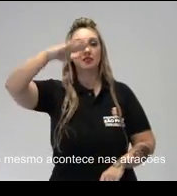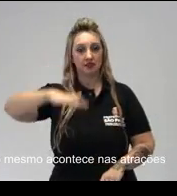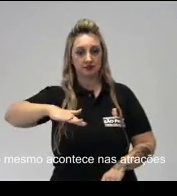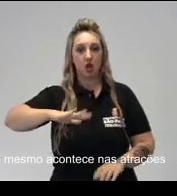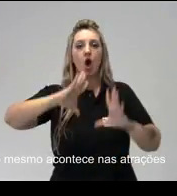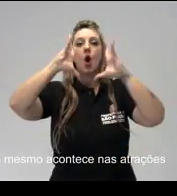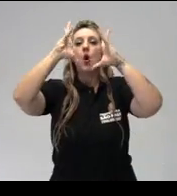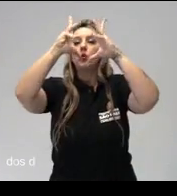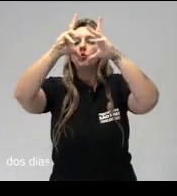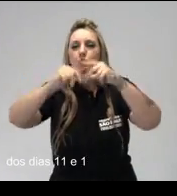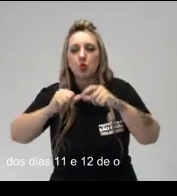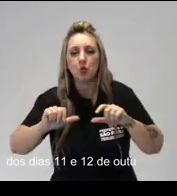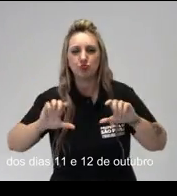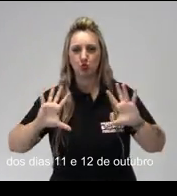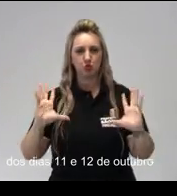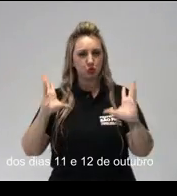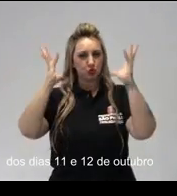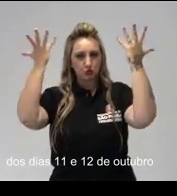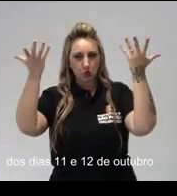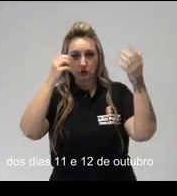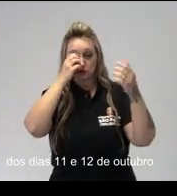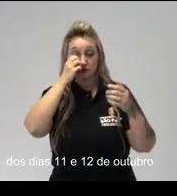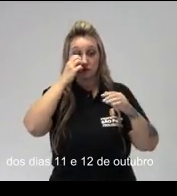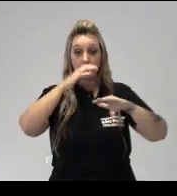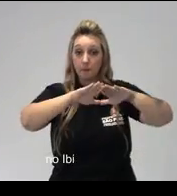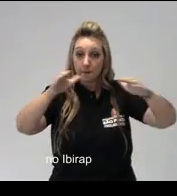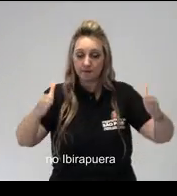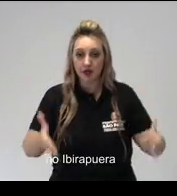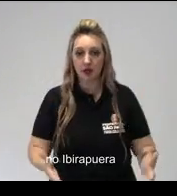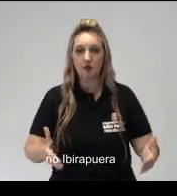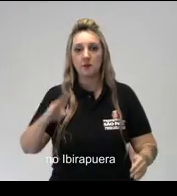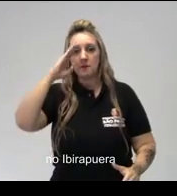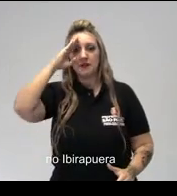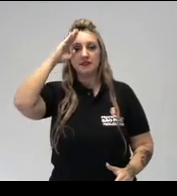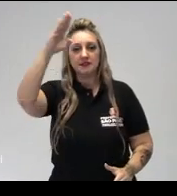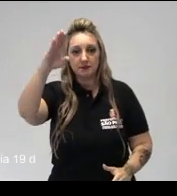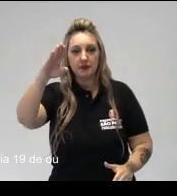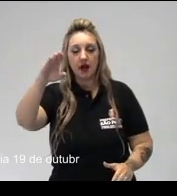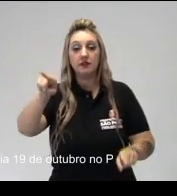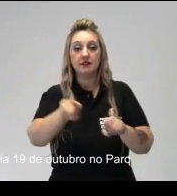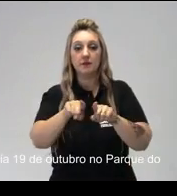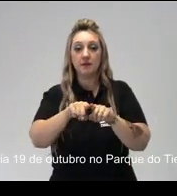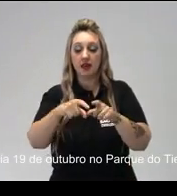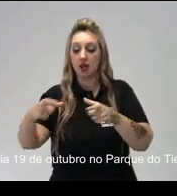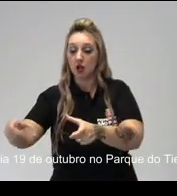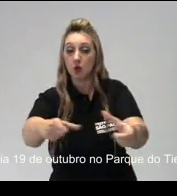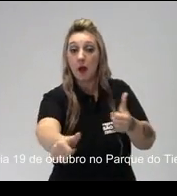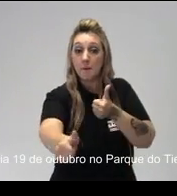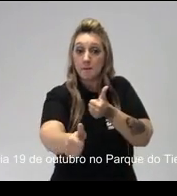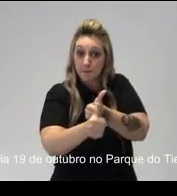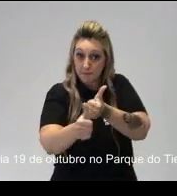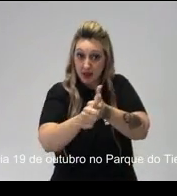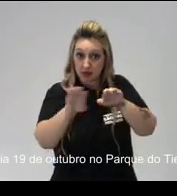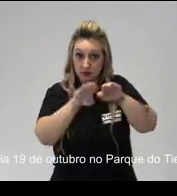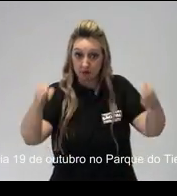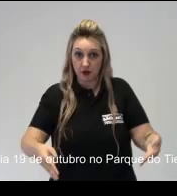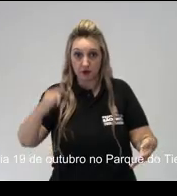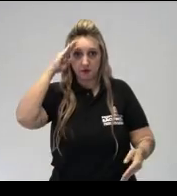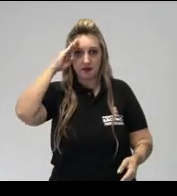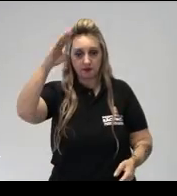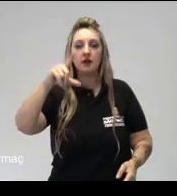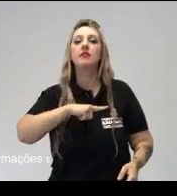acontece nas atrações dos dias 11 e 12 de outubro, no Ibirapuera, e do dia 19 de outubro, no Parque